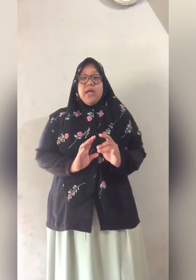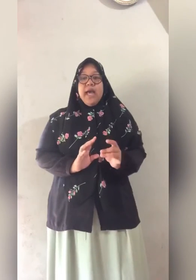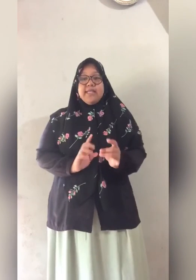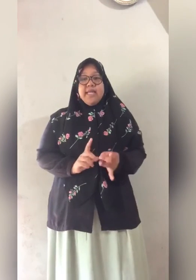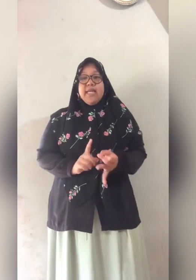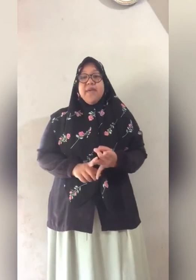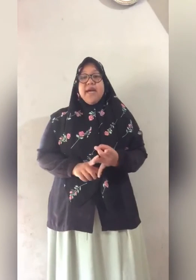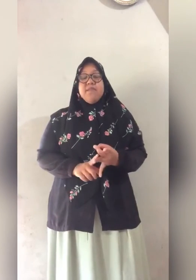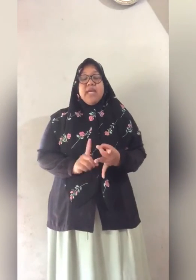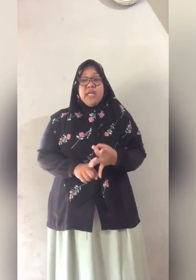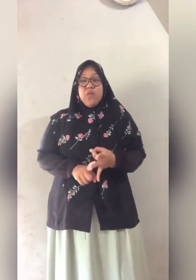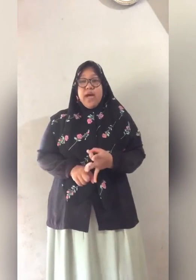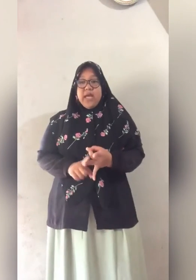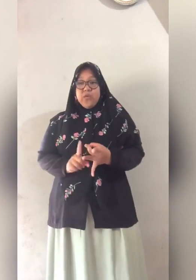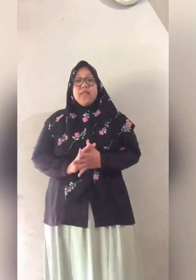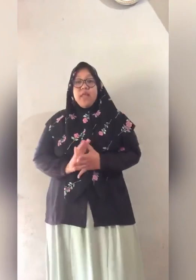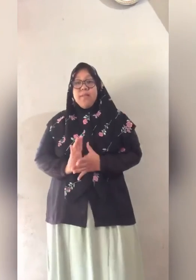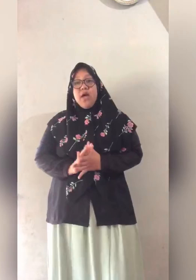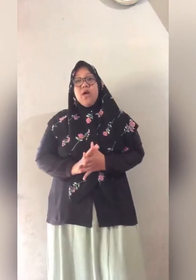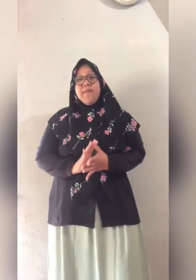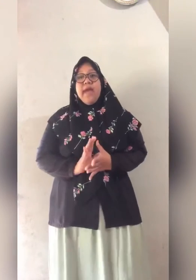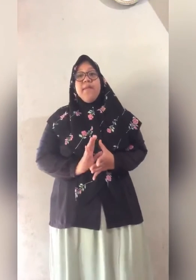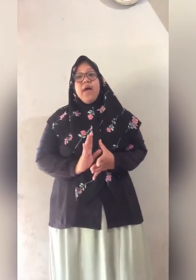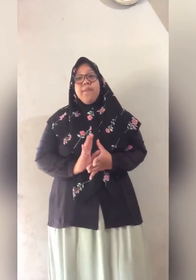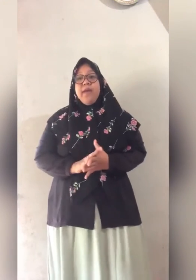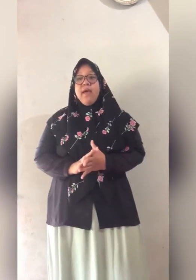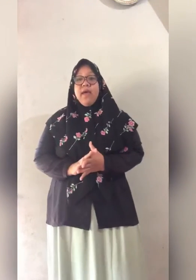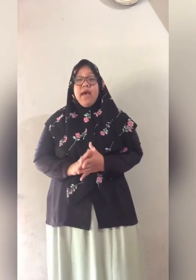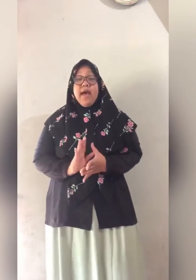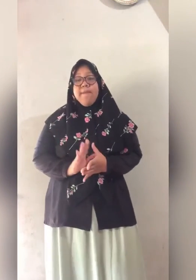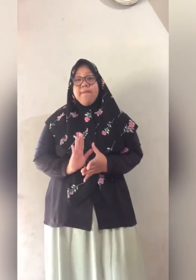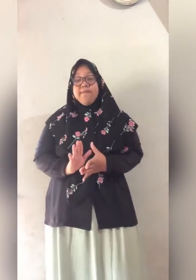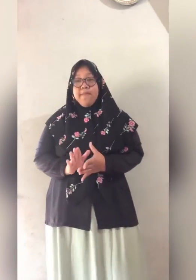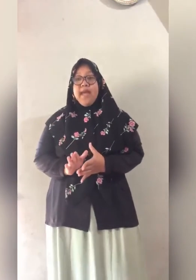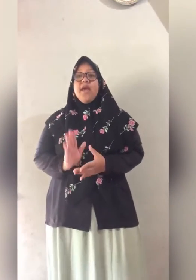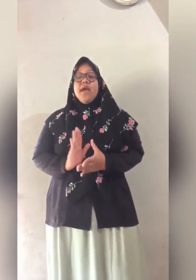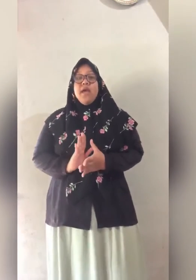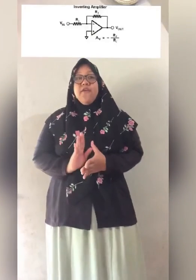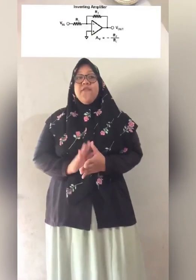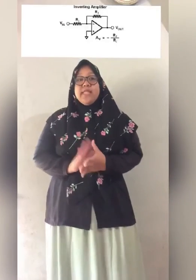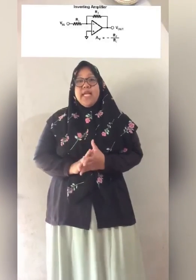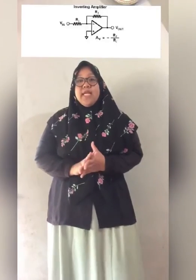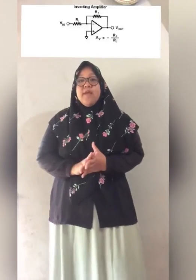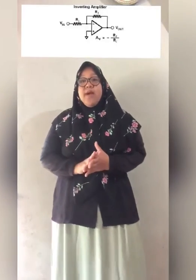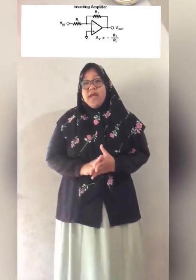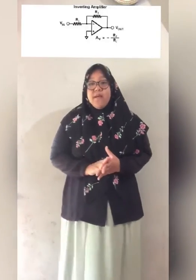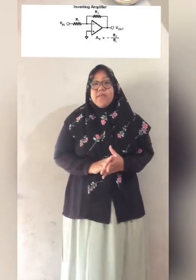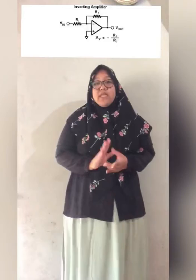IC ini dibedakan menjadi 2, yaitu pertama OPM AMP inverting, di mana